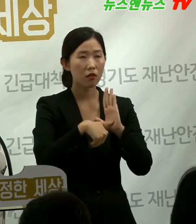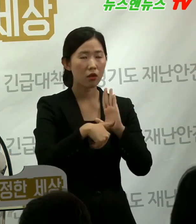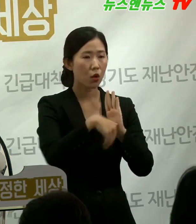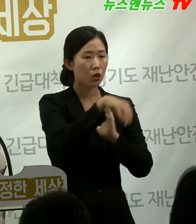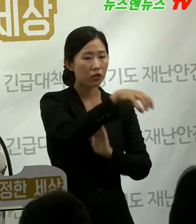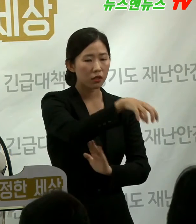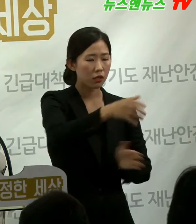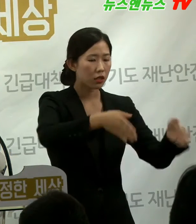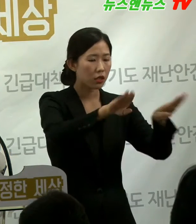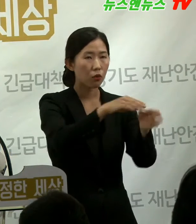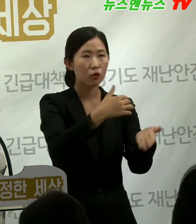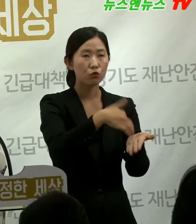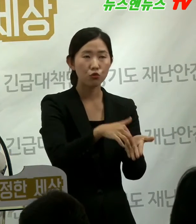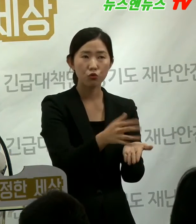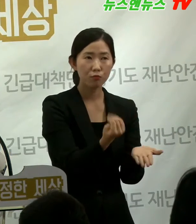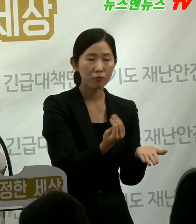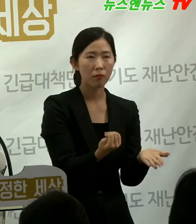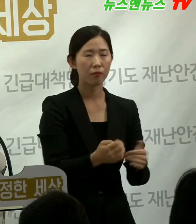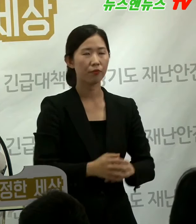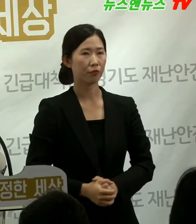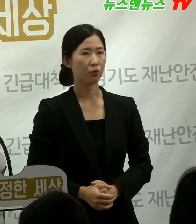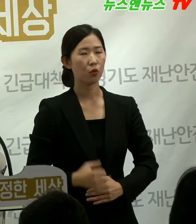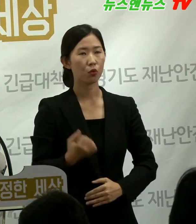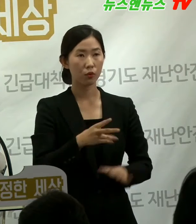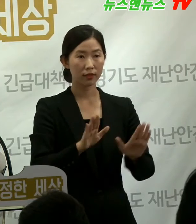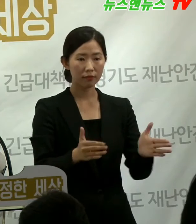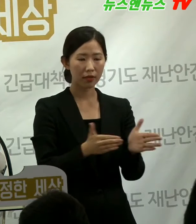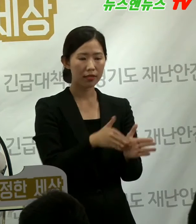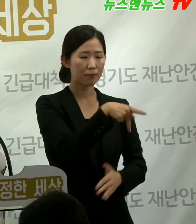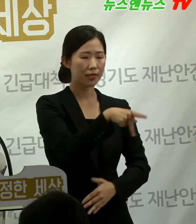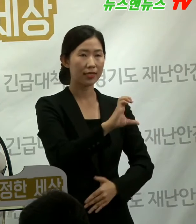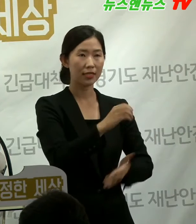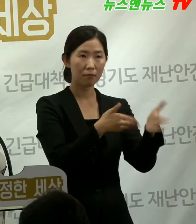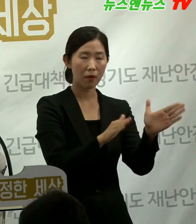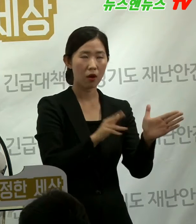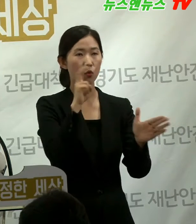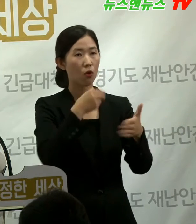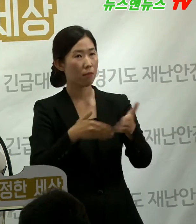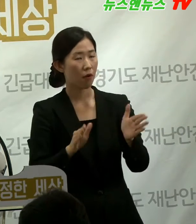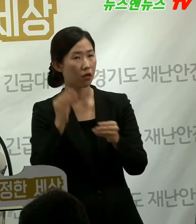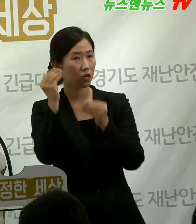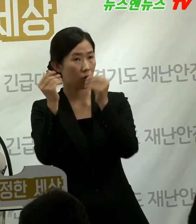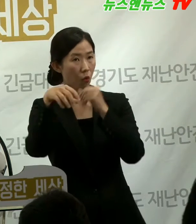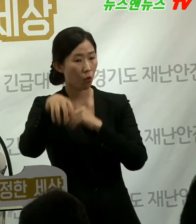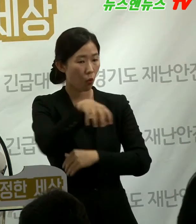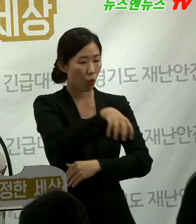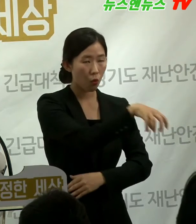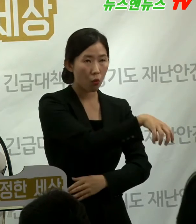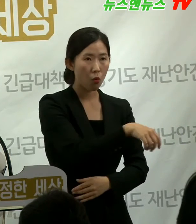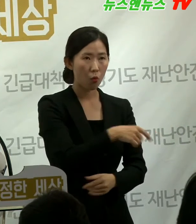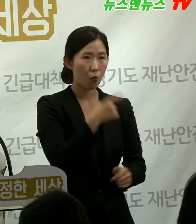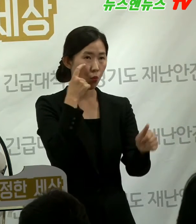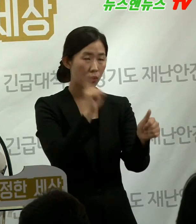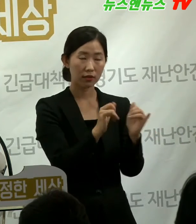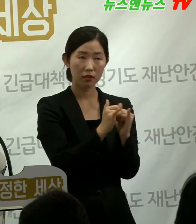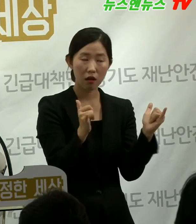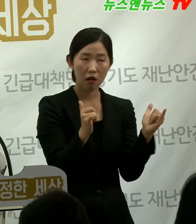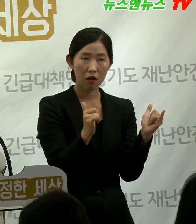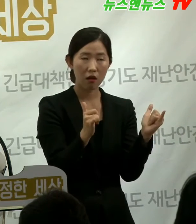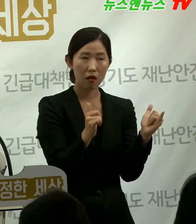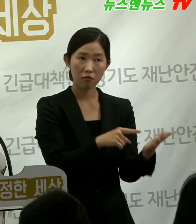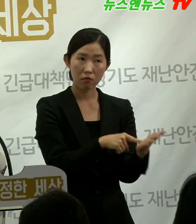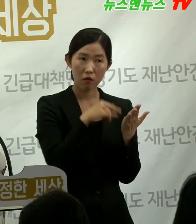행정명령을 내리셨는지 여쭤보고요. 아울러서 지금까지 PC방이나 노래방, 클럽 같은 곳에서 확진자가 얼마나 나왔는지 통계가 있으면